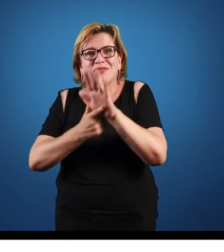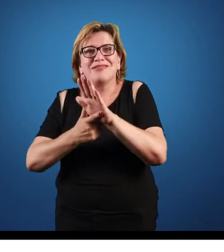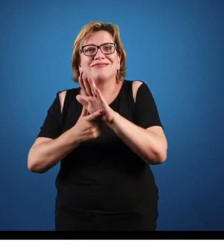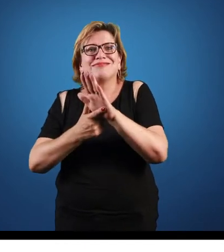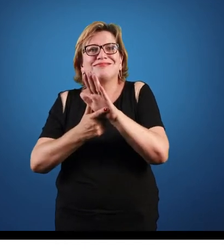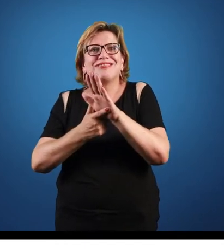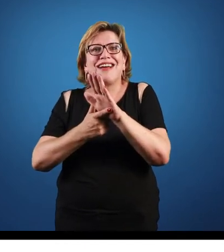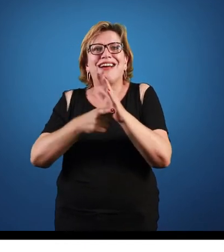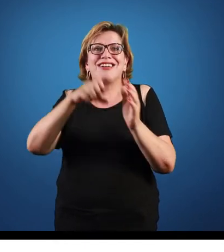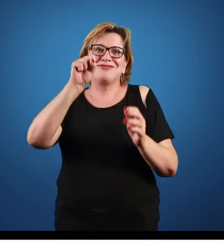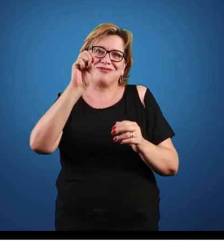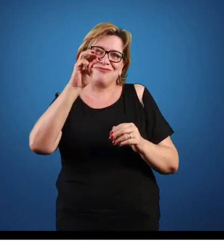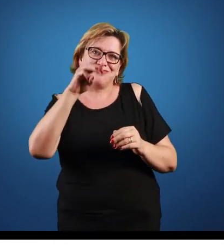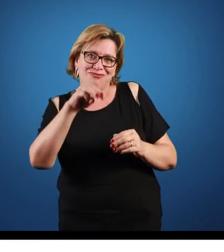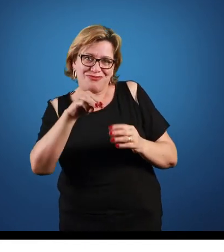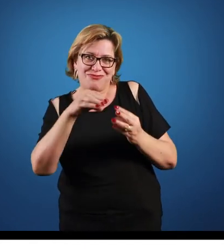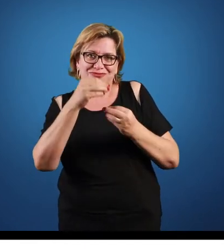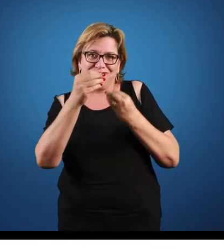liberado as marchas